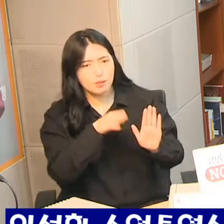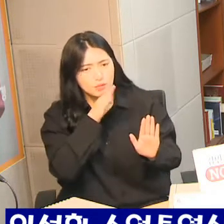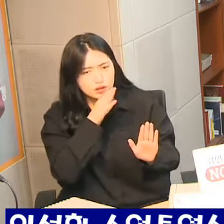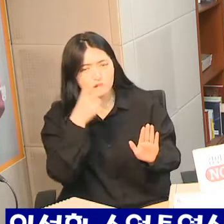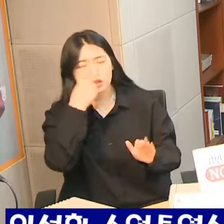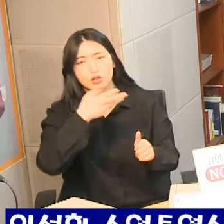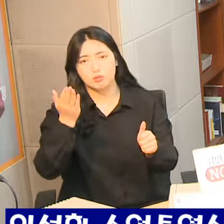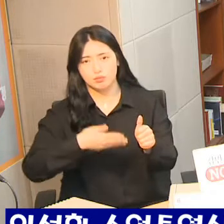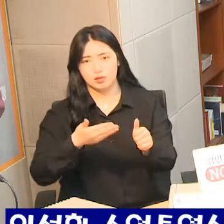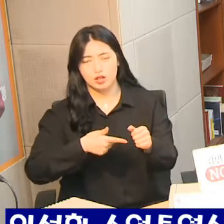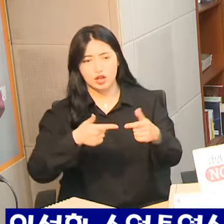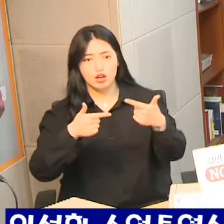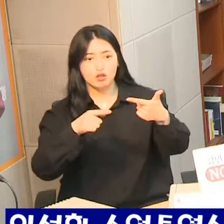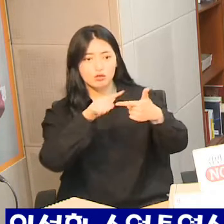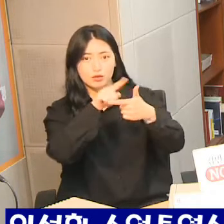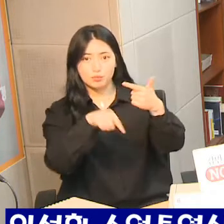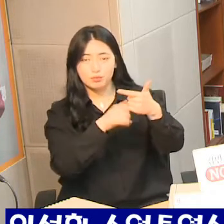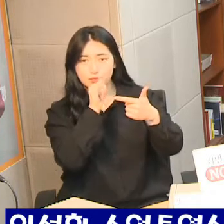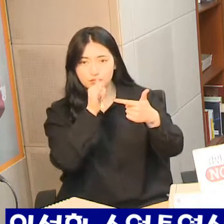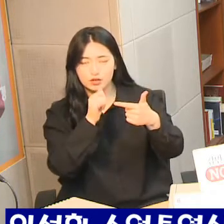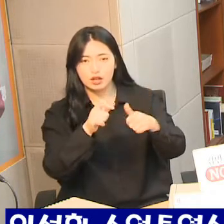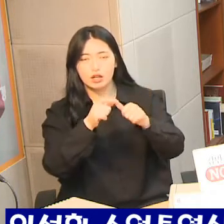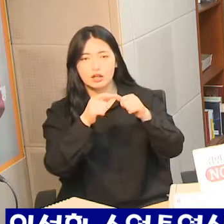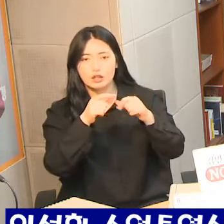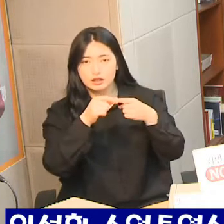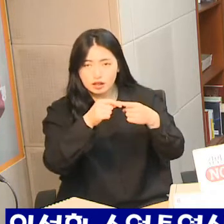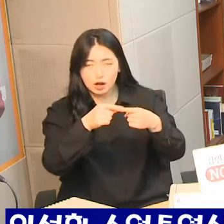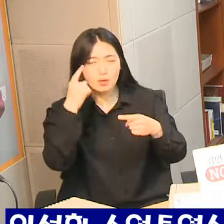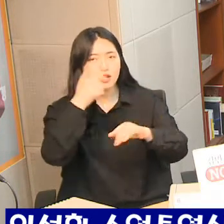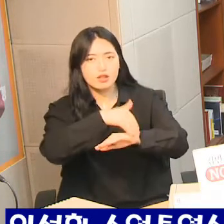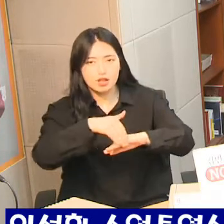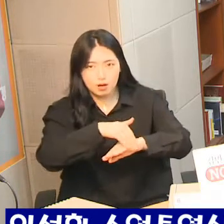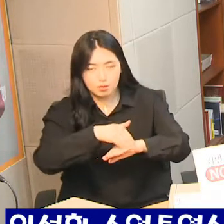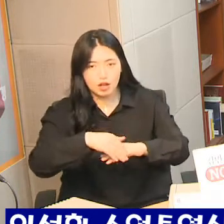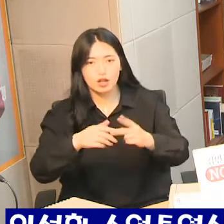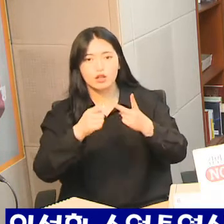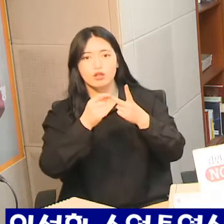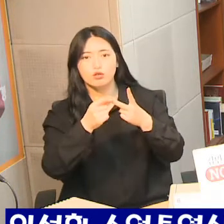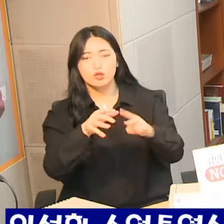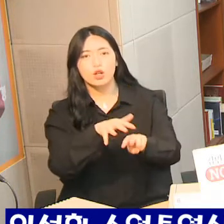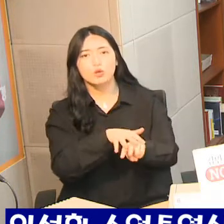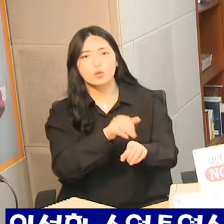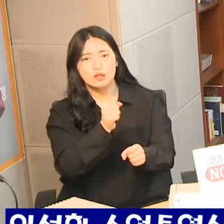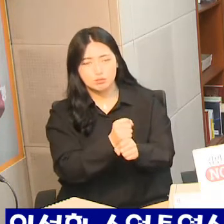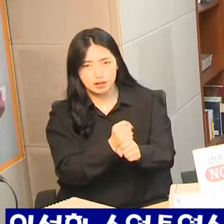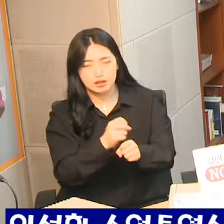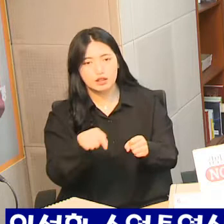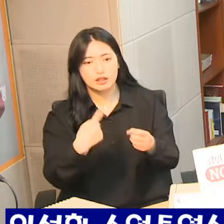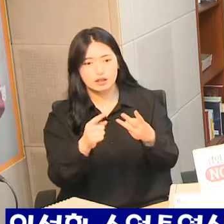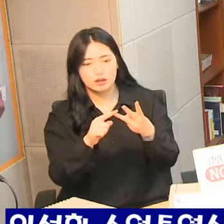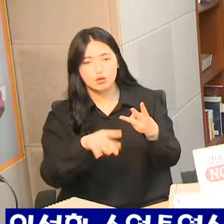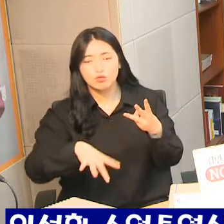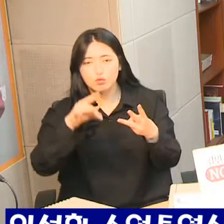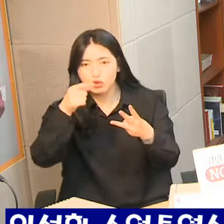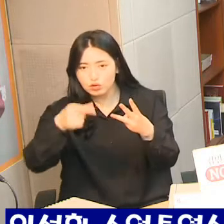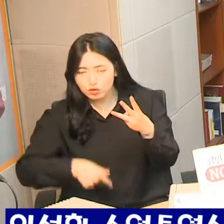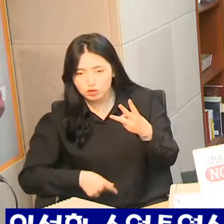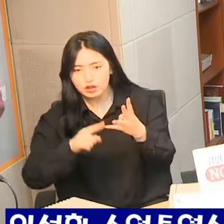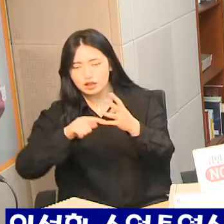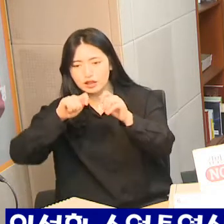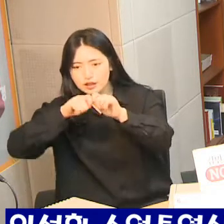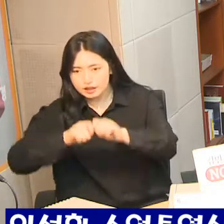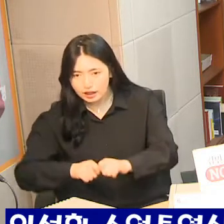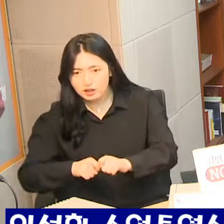바랍니다. 네, 총 네. 6단계가 있는데요. 네. 처음에 계획하기, 음. 그 다음에 두 번째 조직화하기, 우선순위,